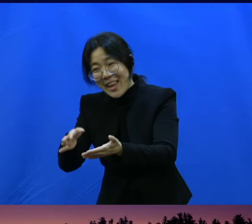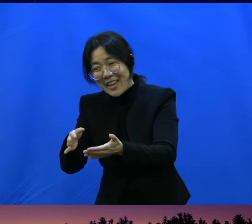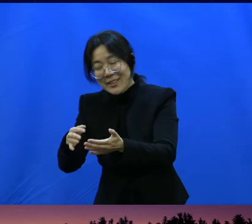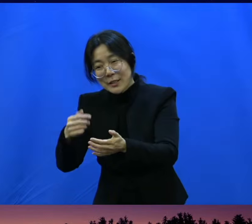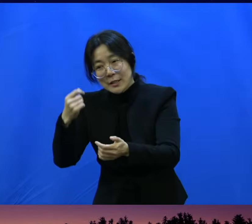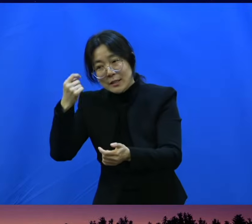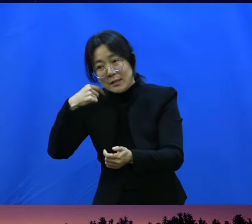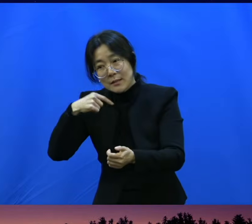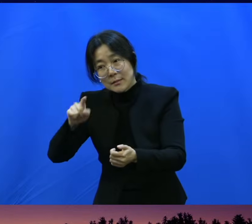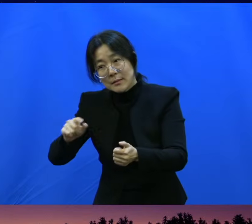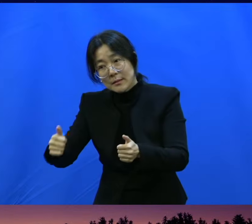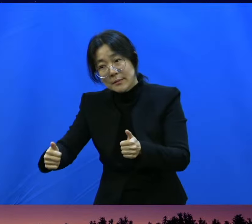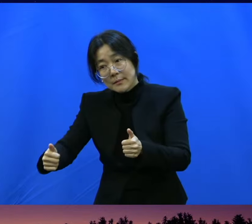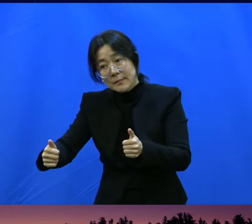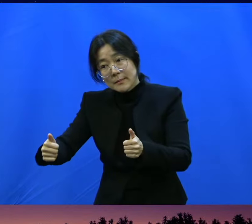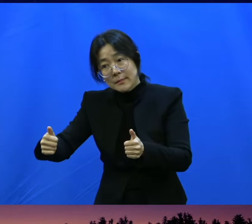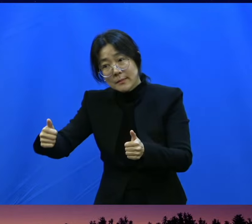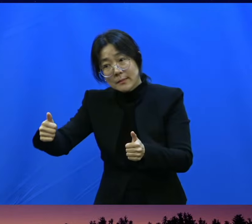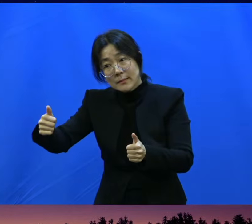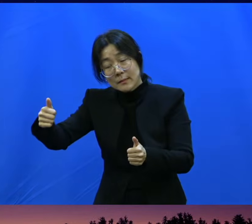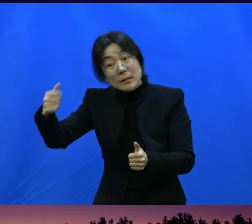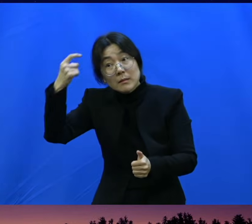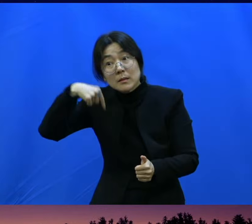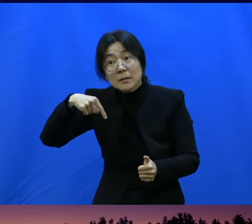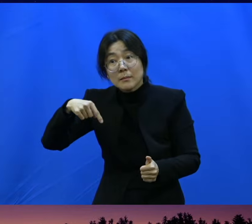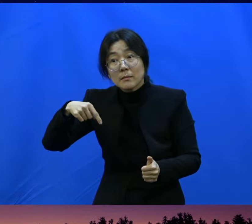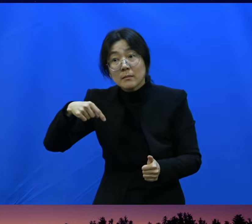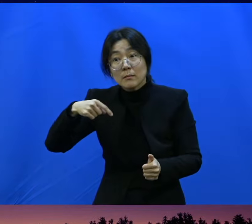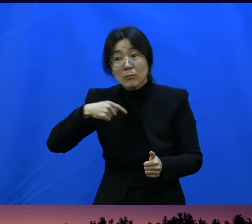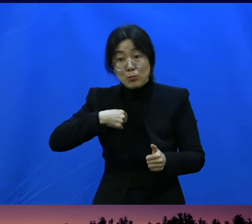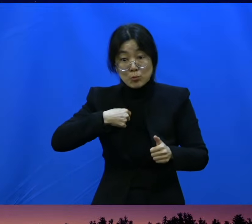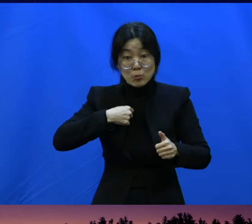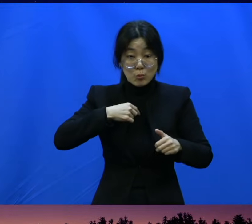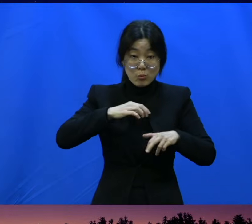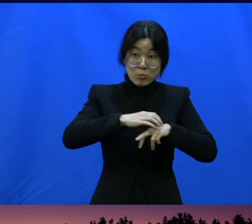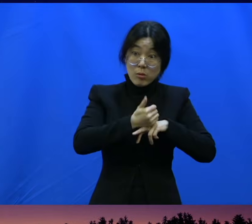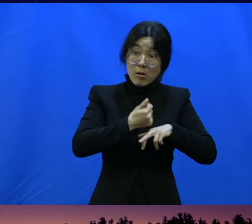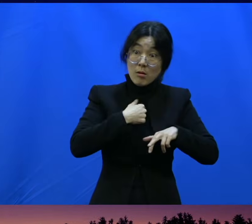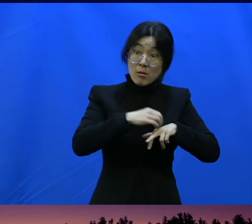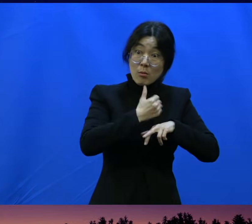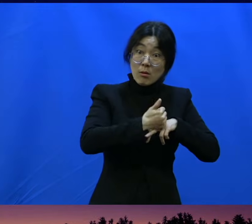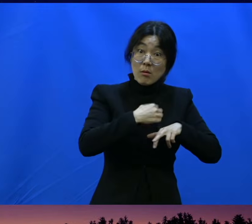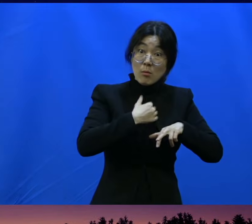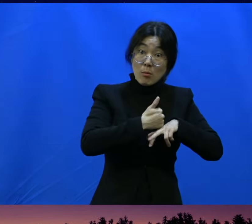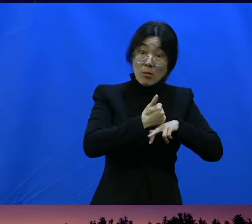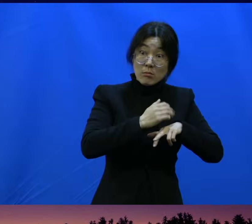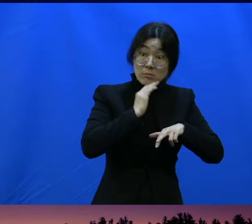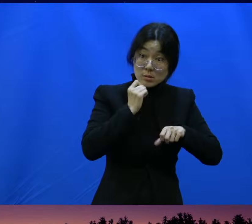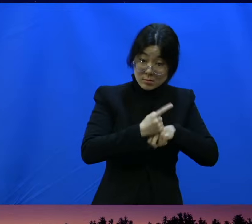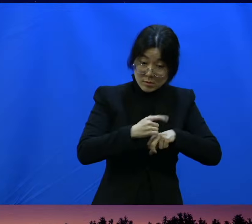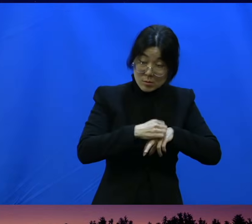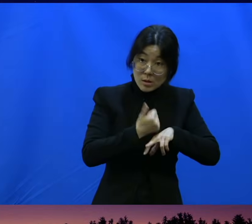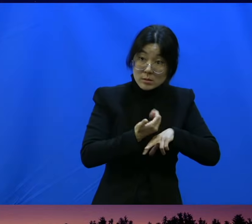근데 사울이 그걸 시기한 거죠. 시기. 여러분, 왕인데도요 시기심이 생겨요.